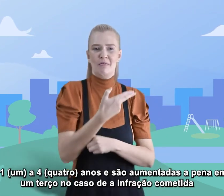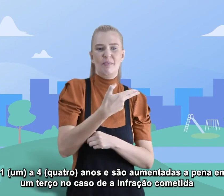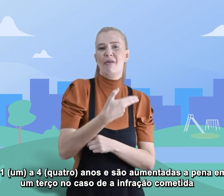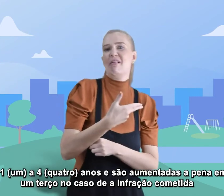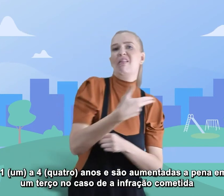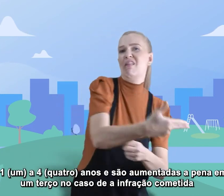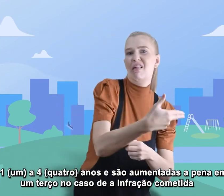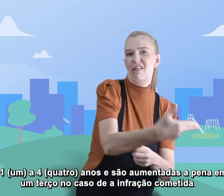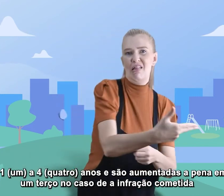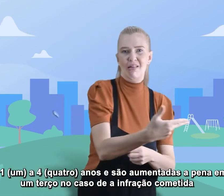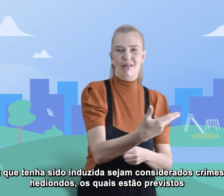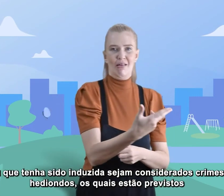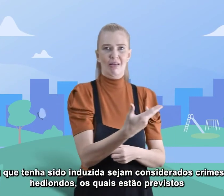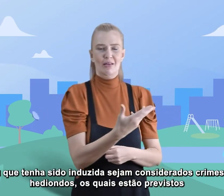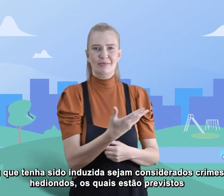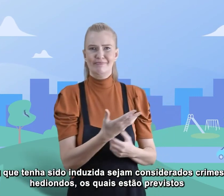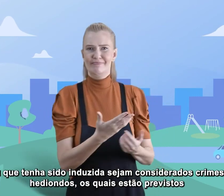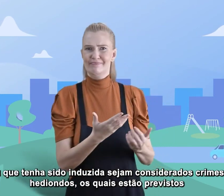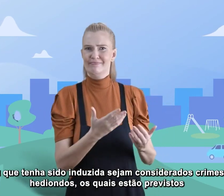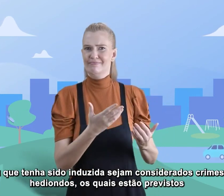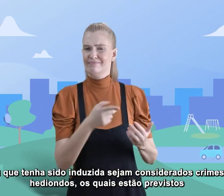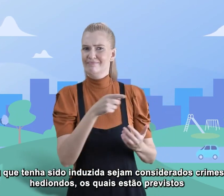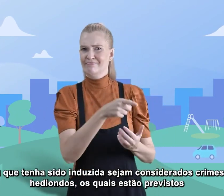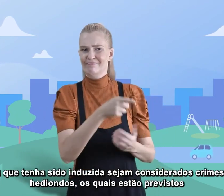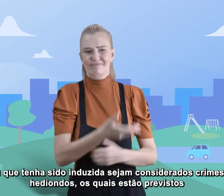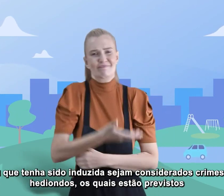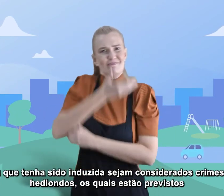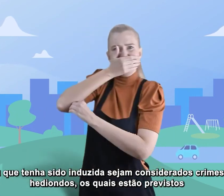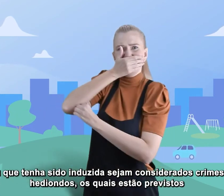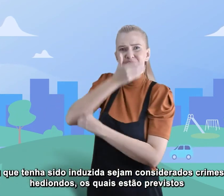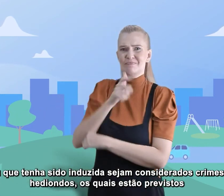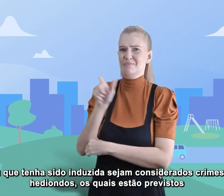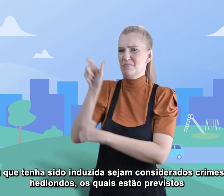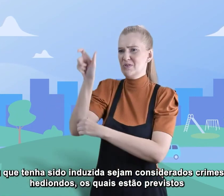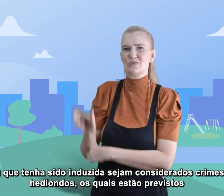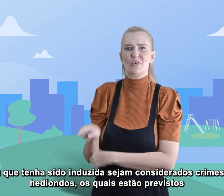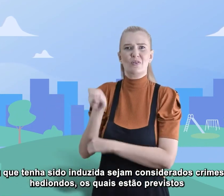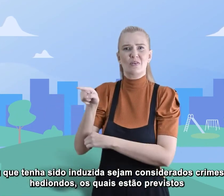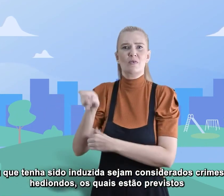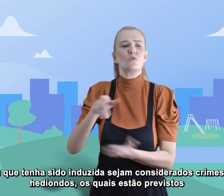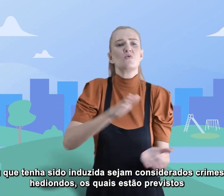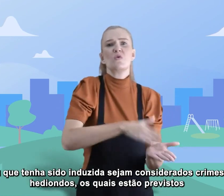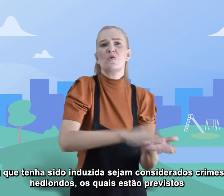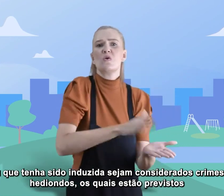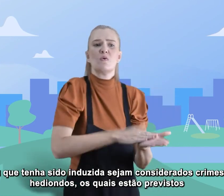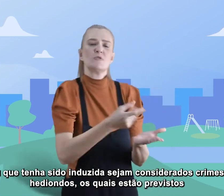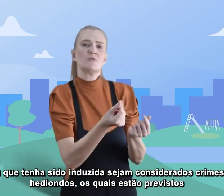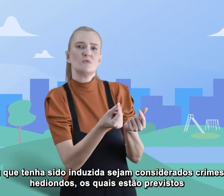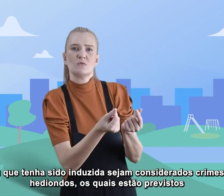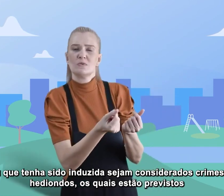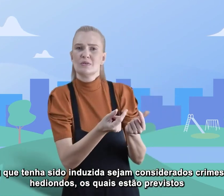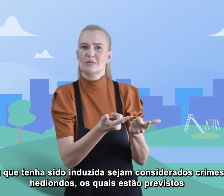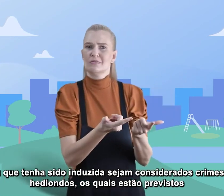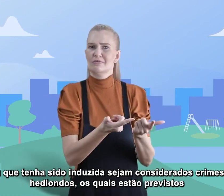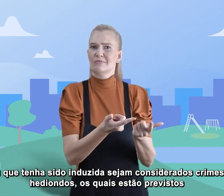infração cometida ou que tenha sido induzida sejam considerados crimes